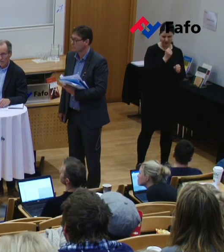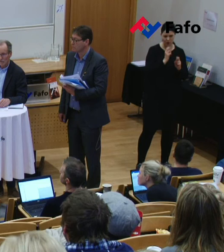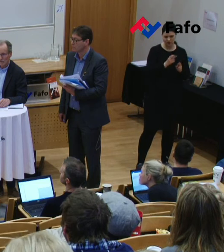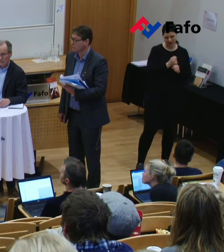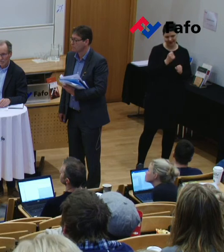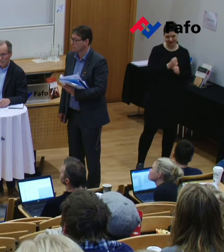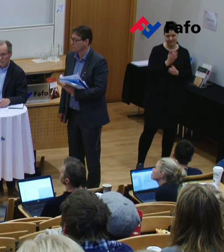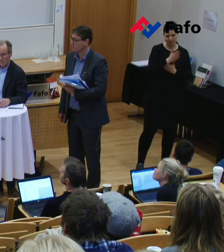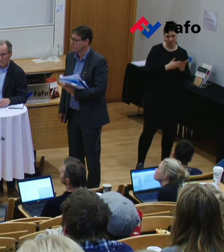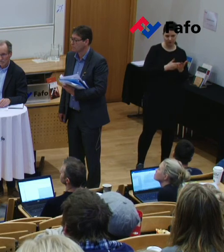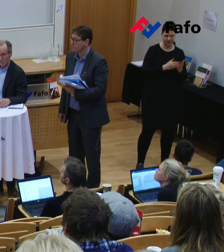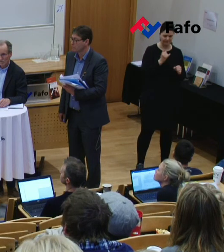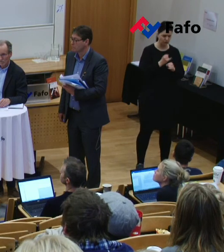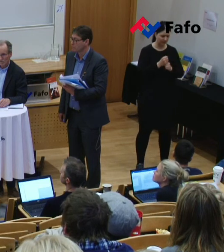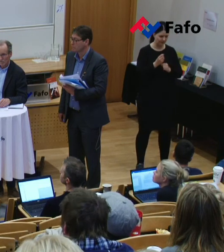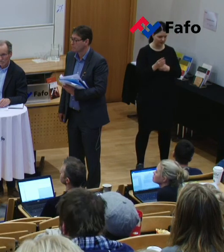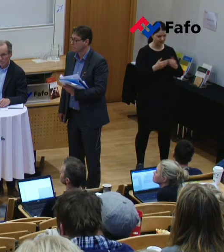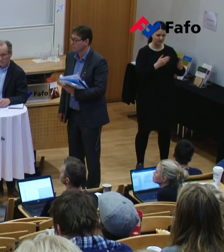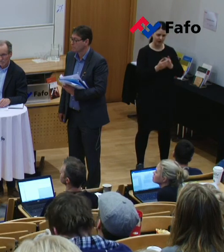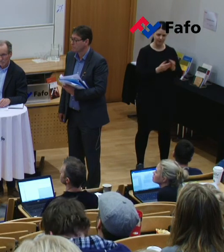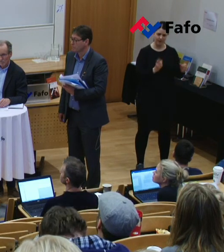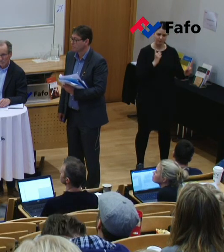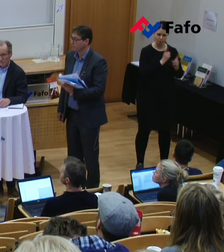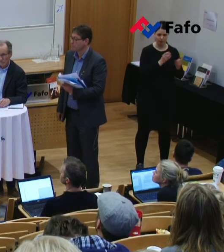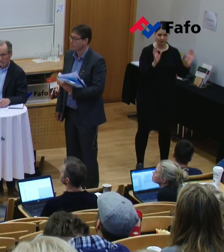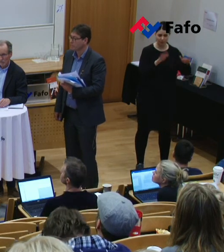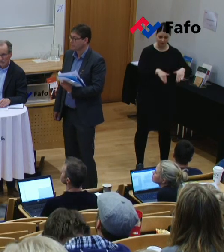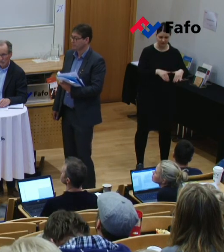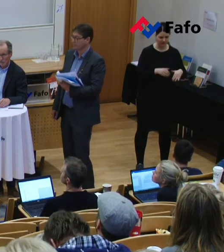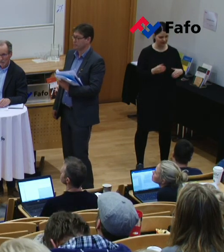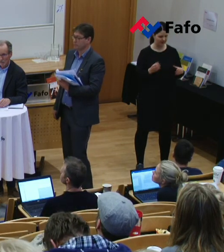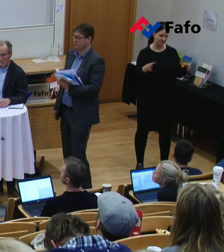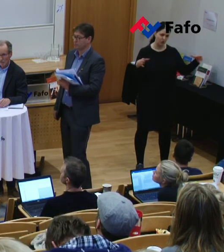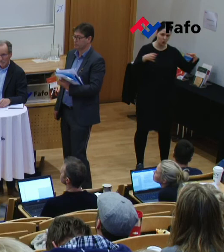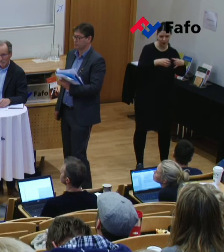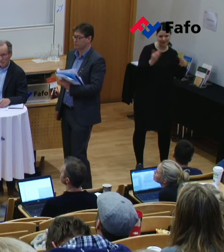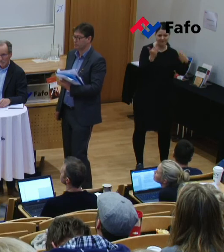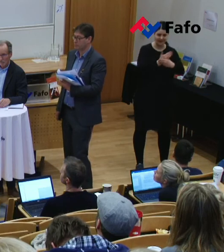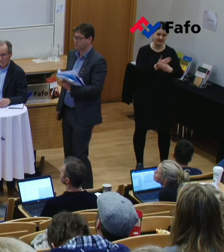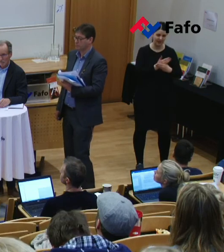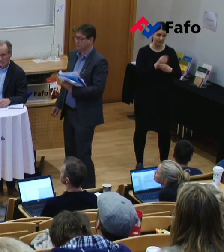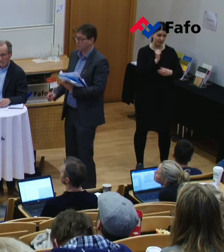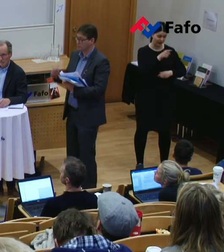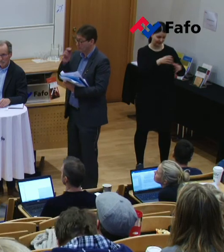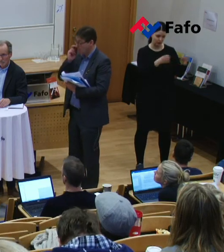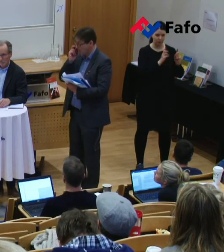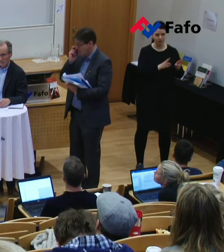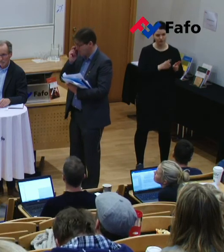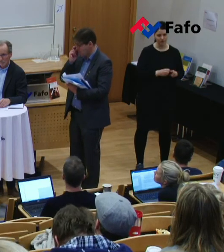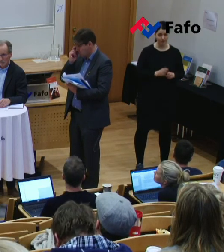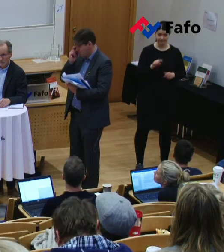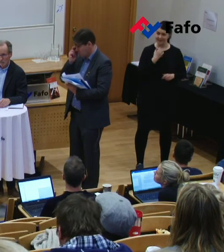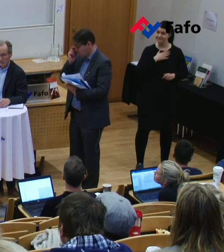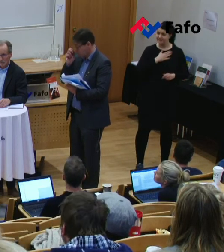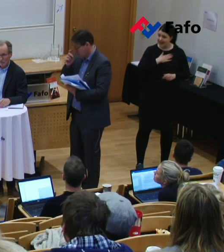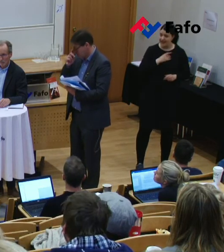skape møteplasser, liksom kollektivt fellesskap, også for denne brukergruppa. Og vi vil jo veldig gjerne